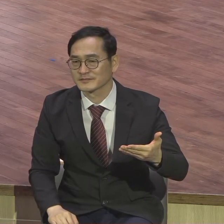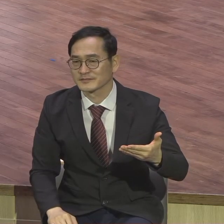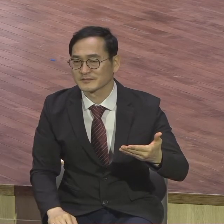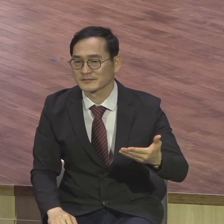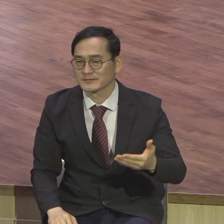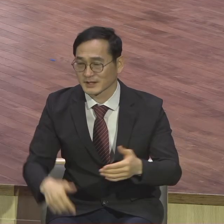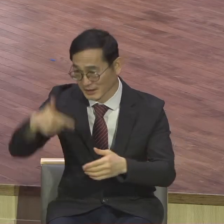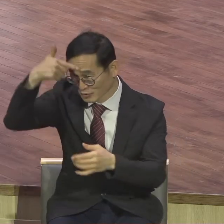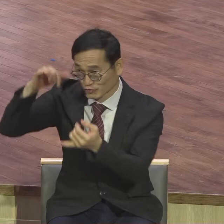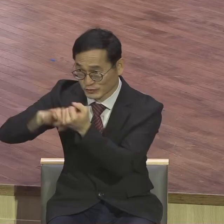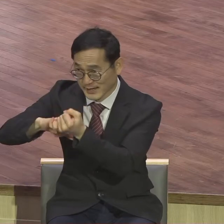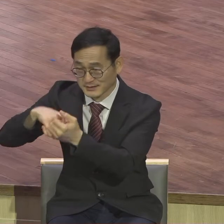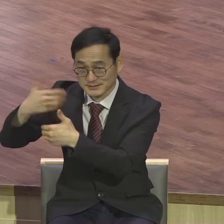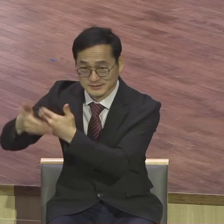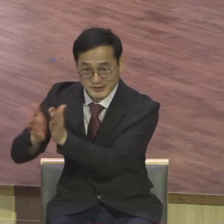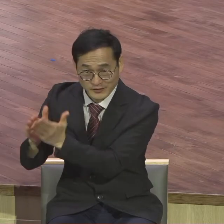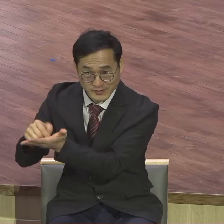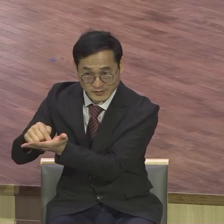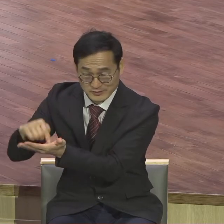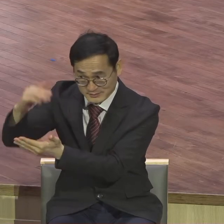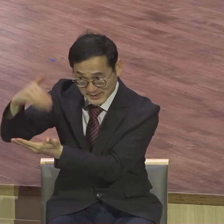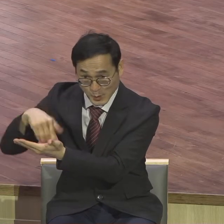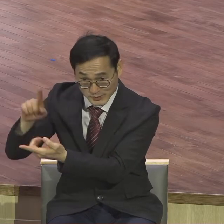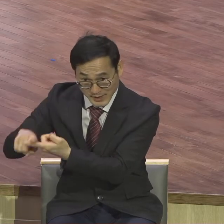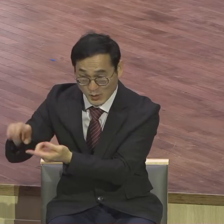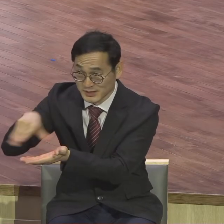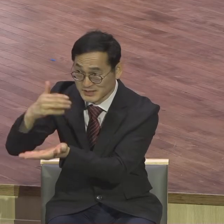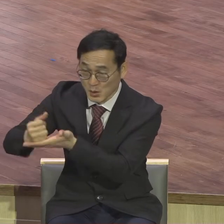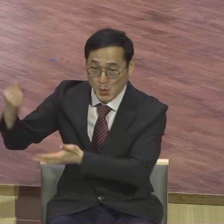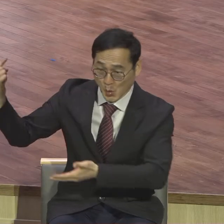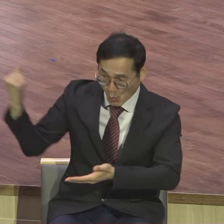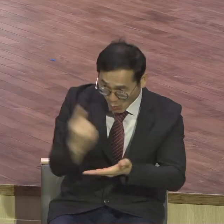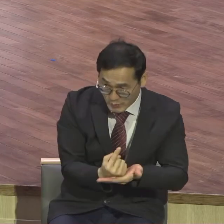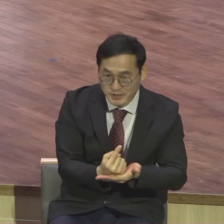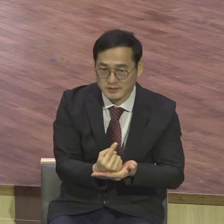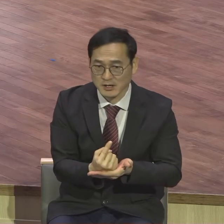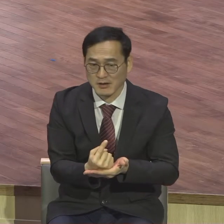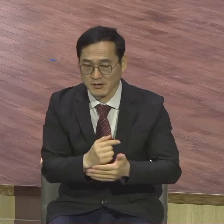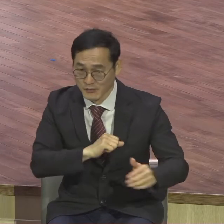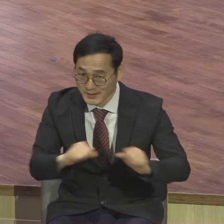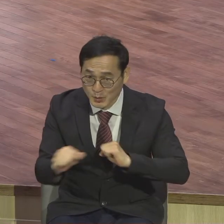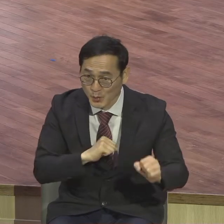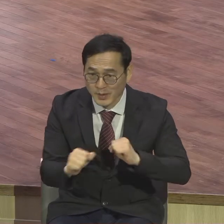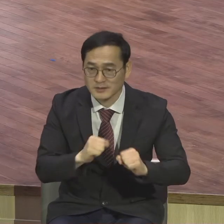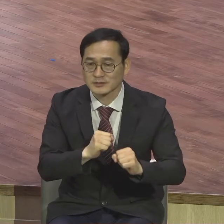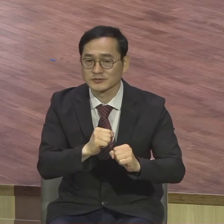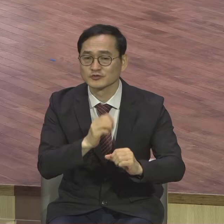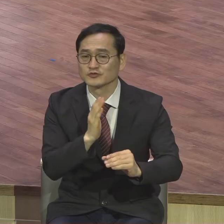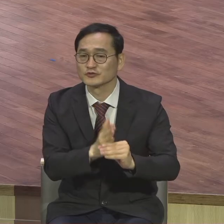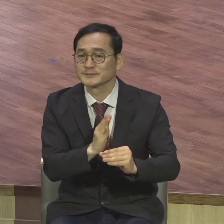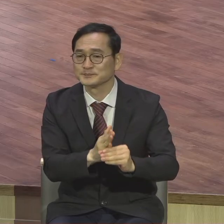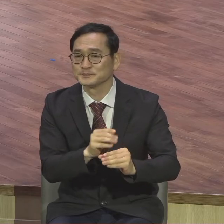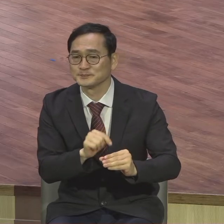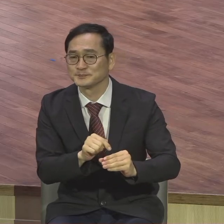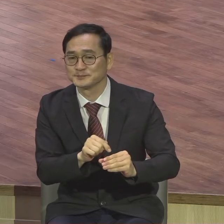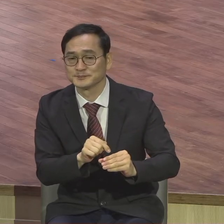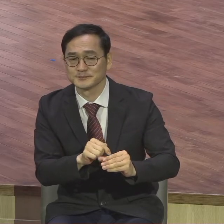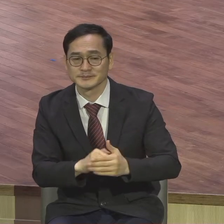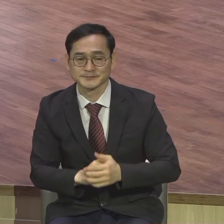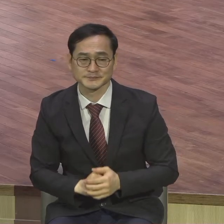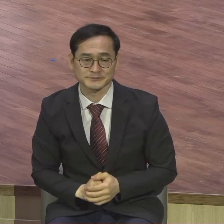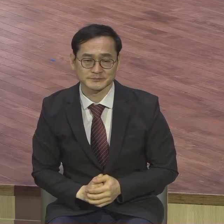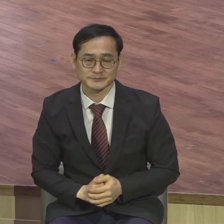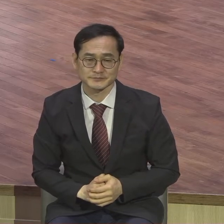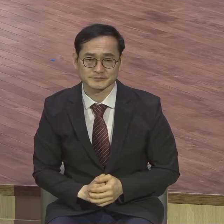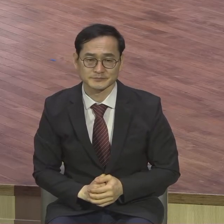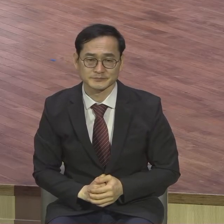대로 그리스도로 오셔서 하신 사역을 중심으로 그렇게 기록했습니다.